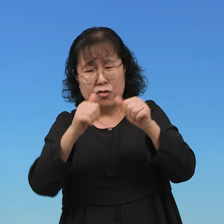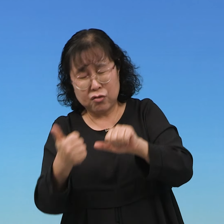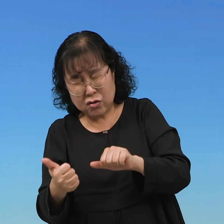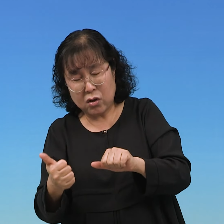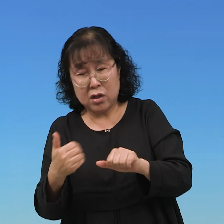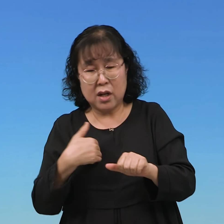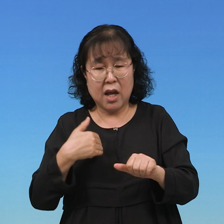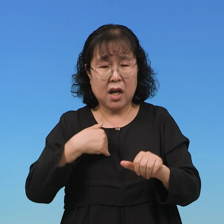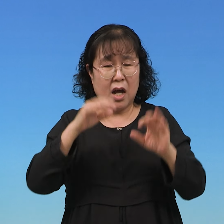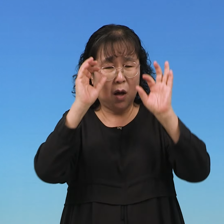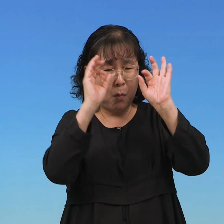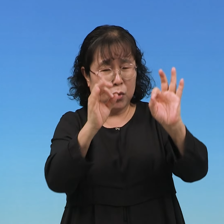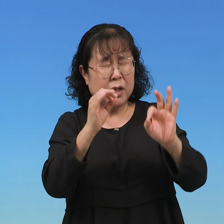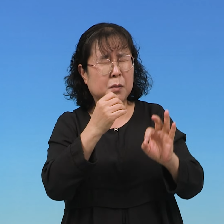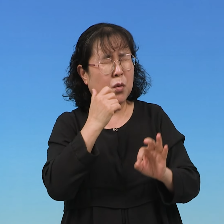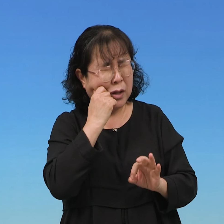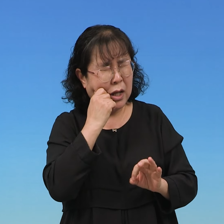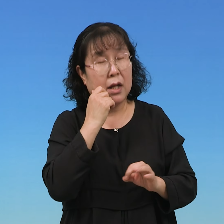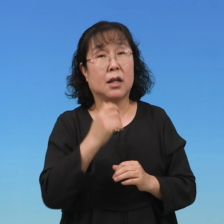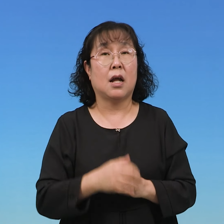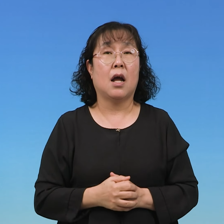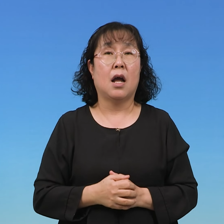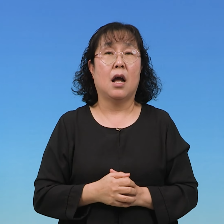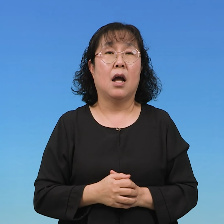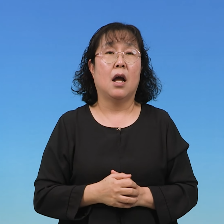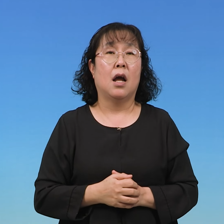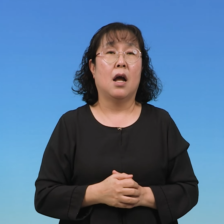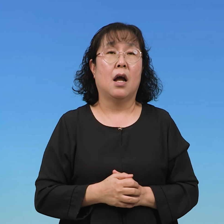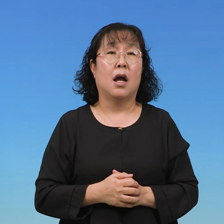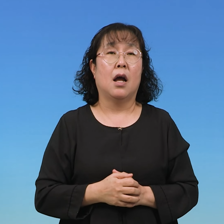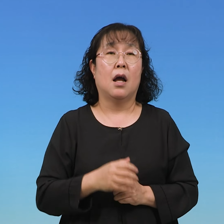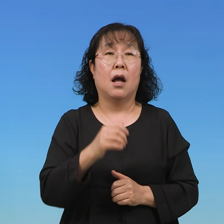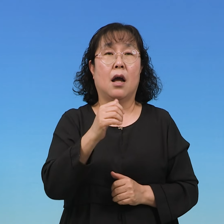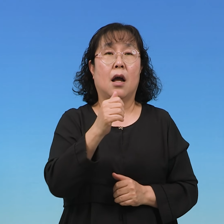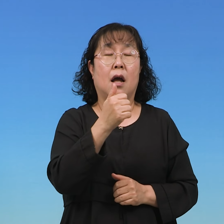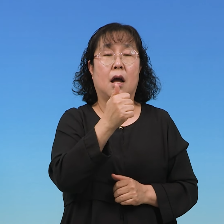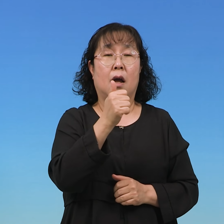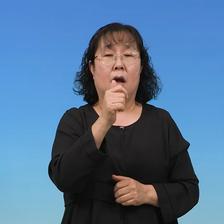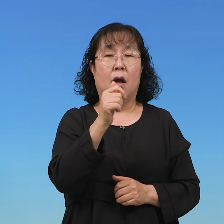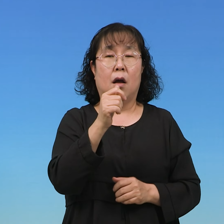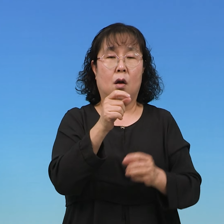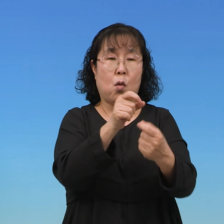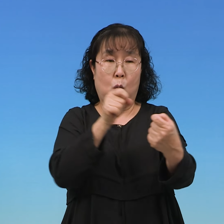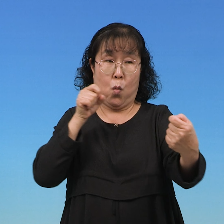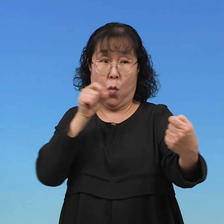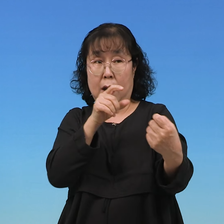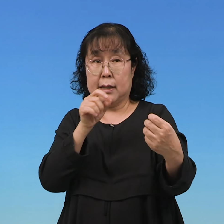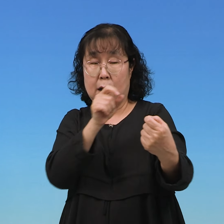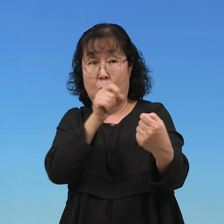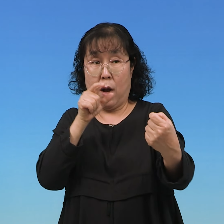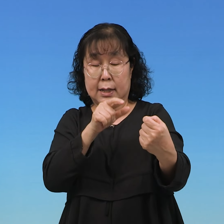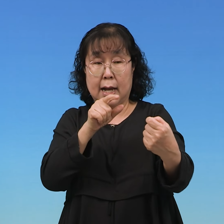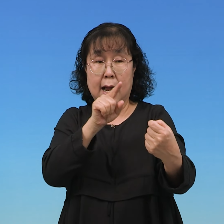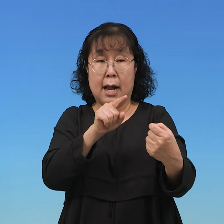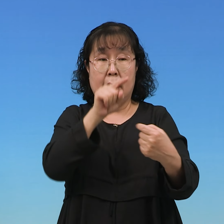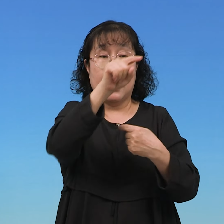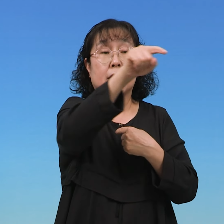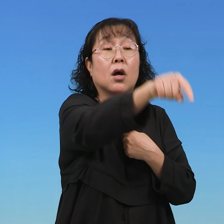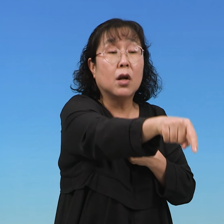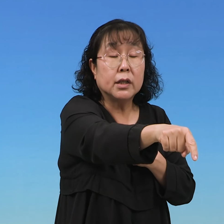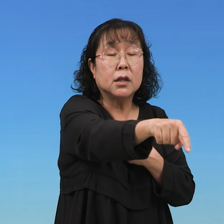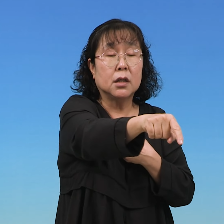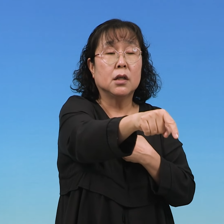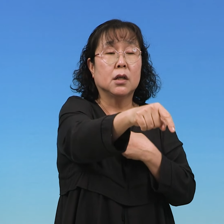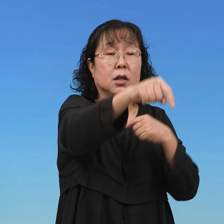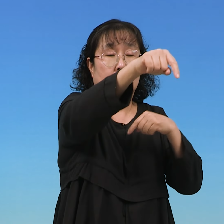아이가 죽어가는 꼴을 차마 볼 수가 없구나 하면서 화살 한바탕 거리만큼 떨어져서 주저앉았다.